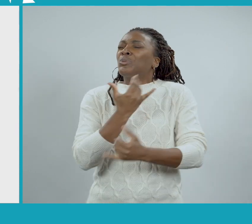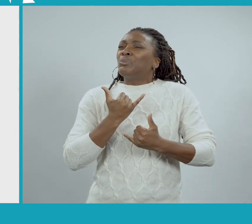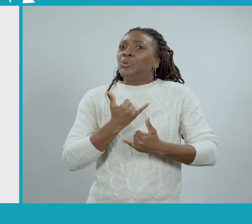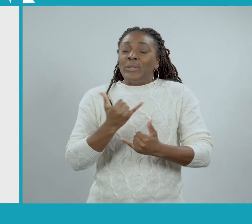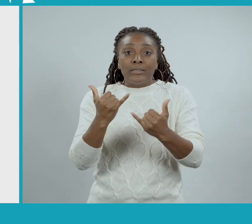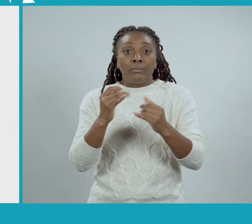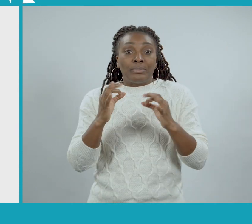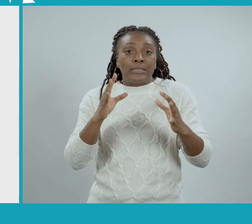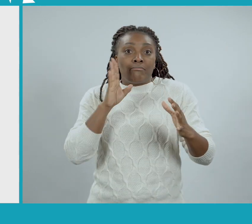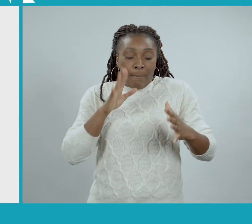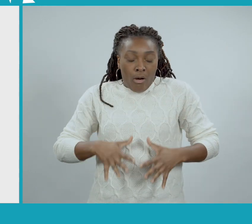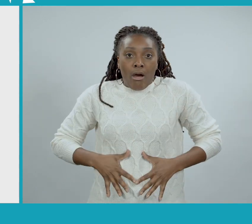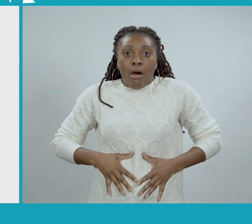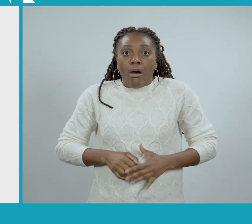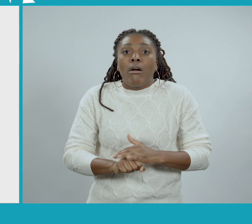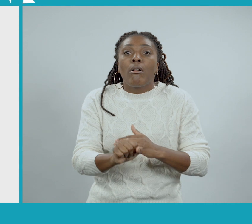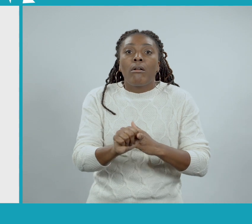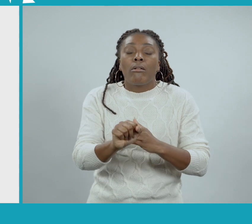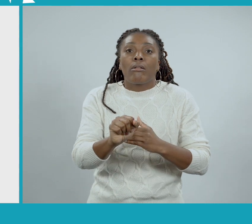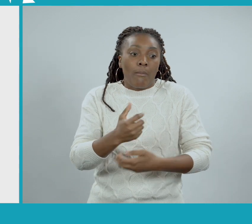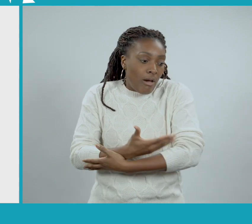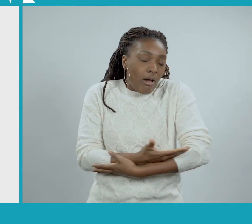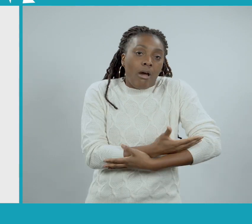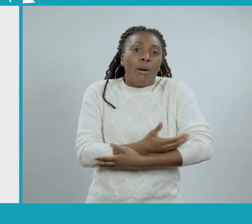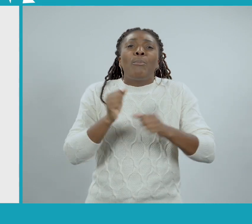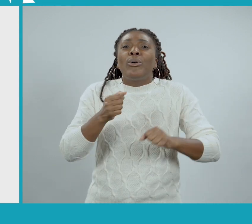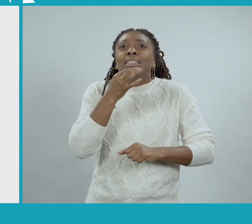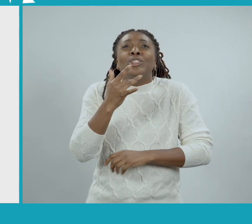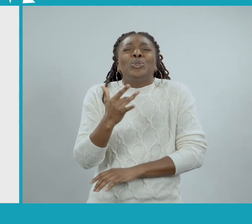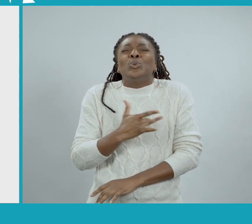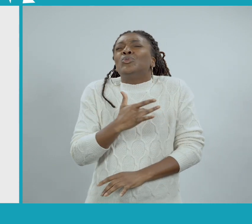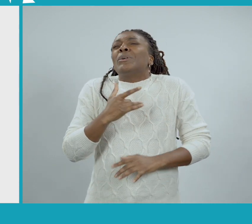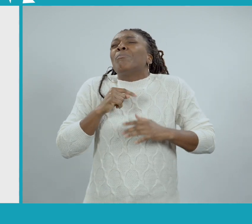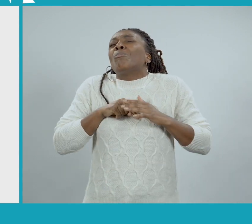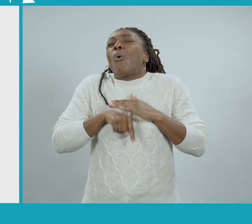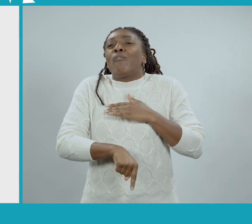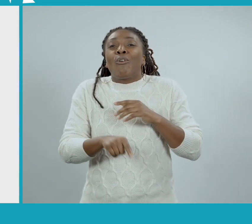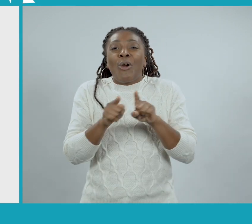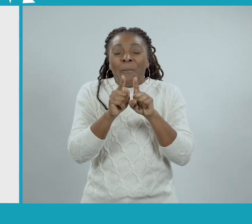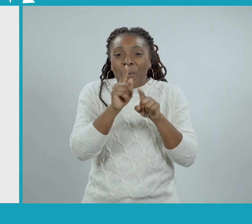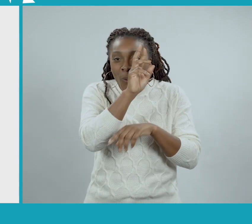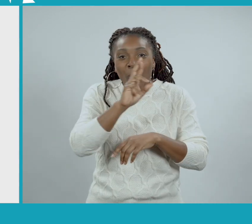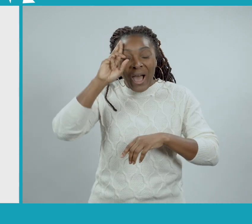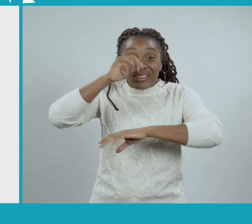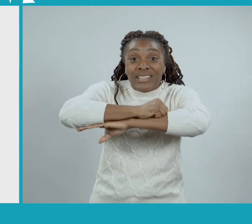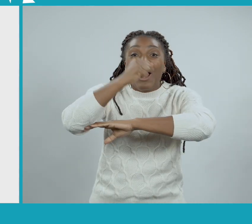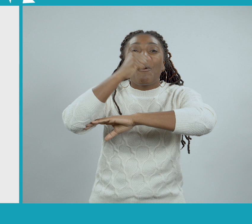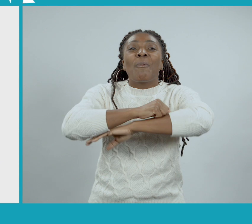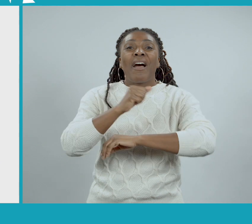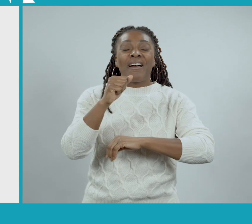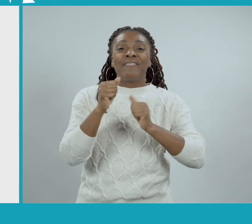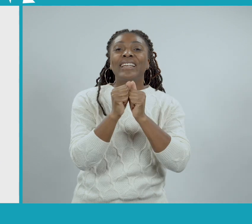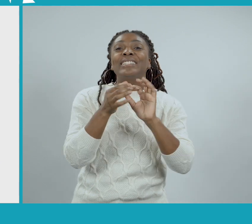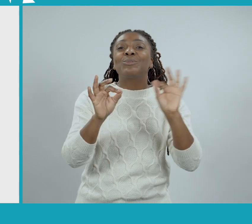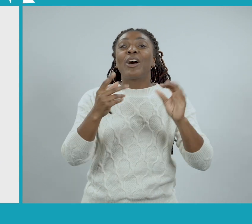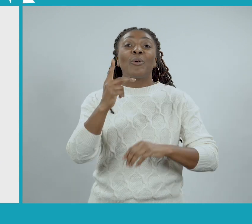émotion. Parfois, il est même traduit par profondément touché, comme dans l'histoire du roi Salomon